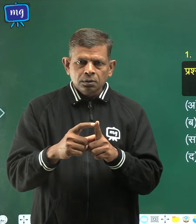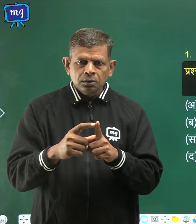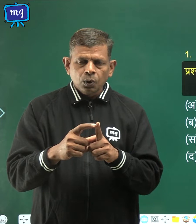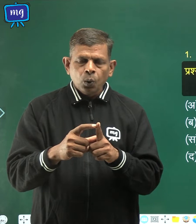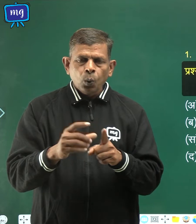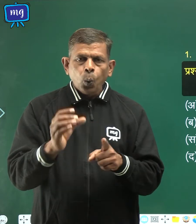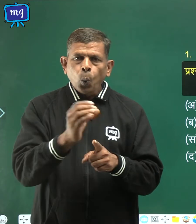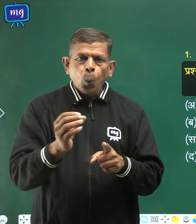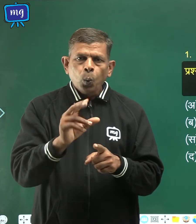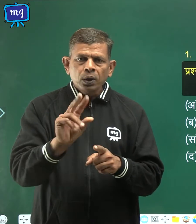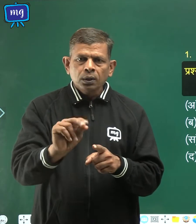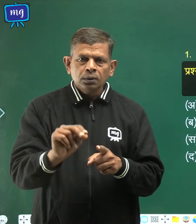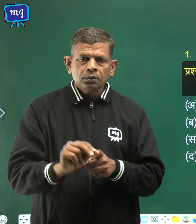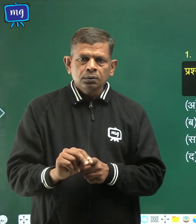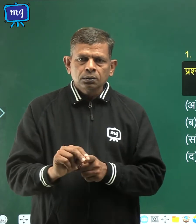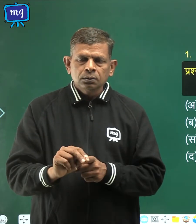कोई नहीं।